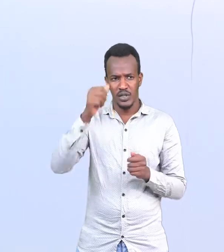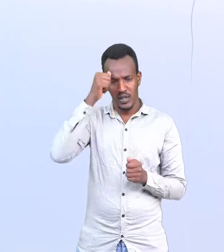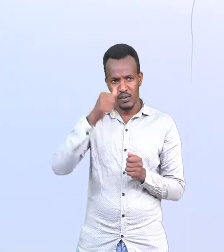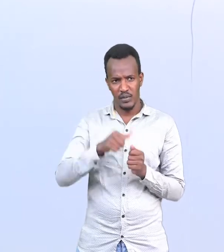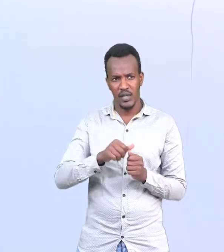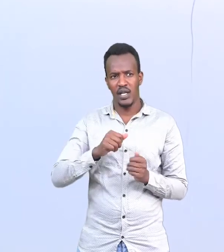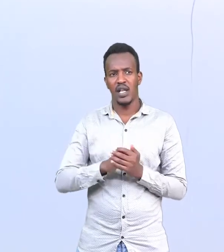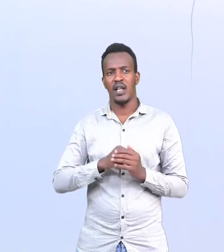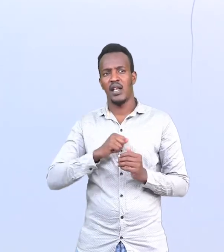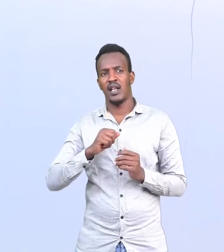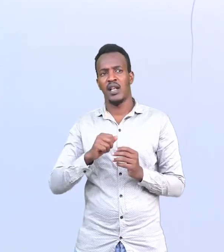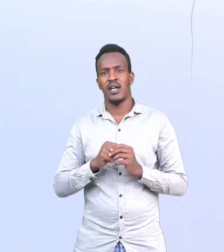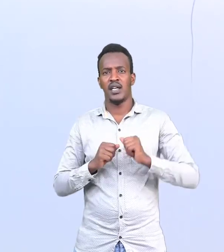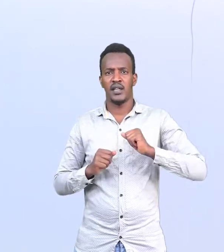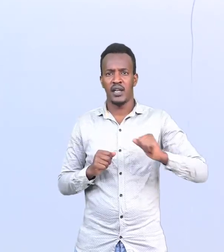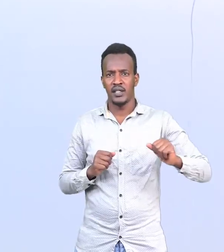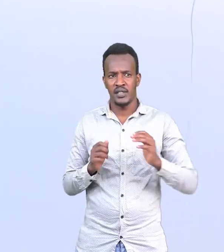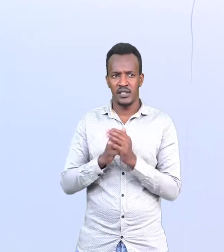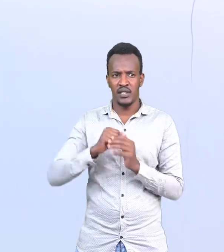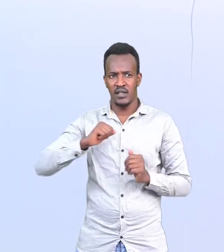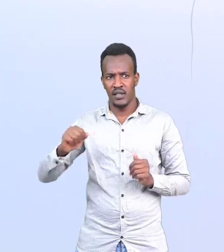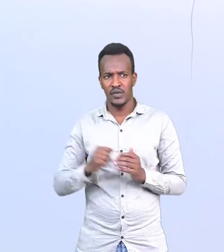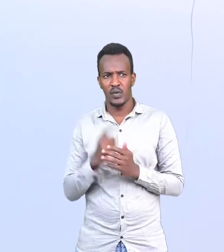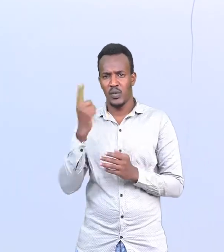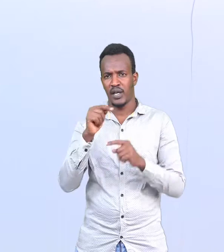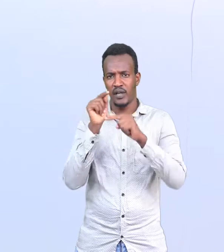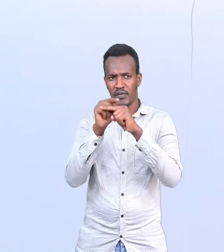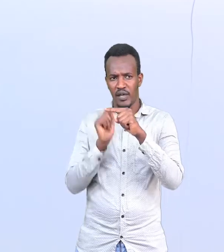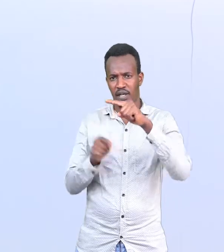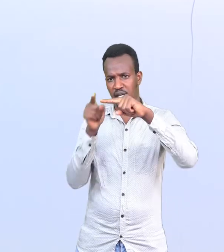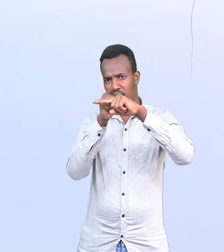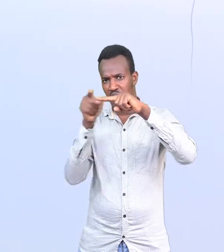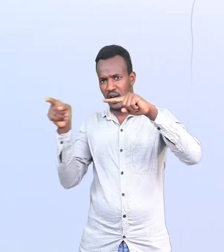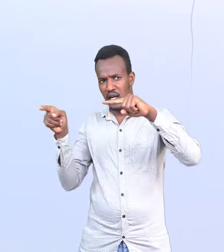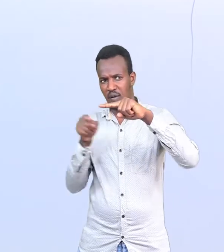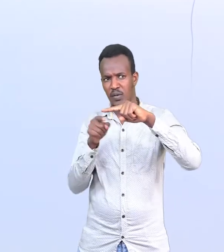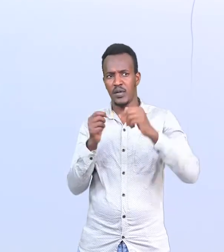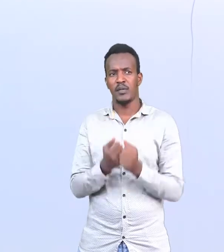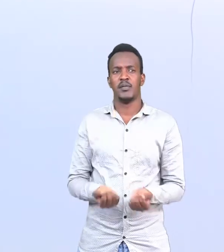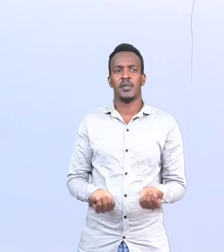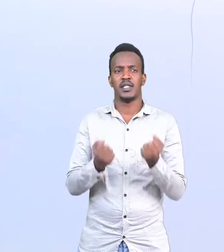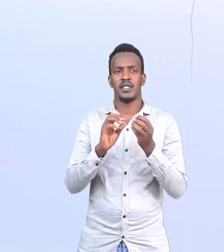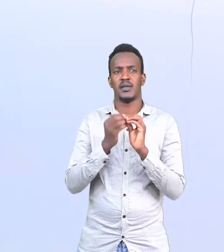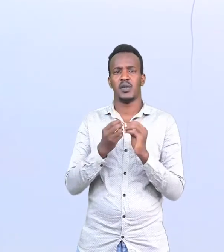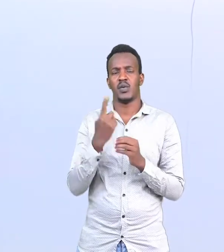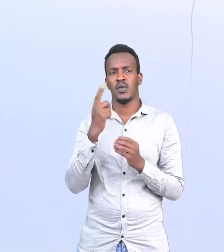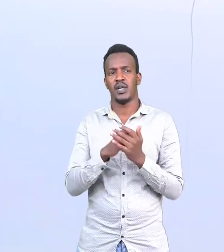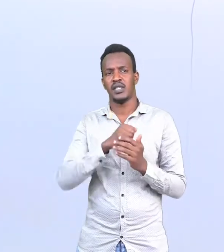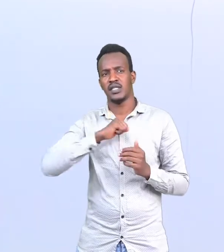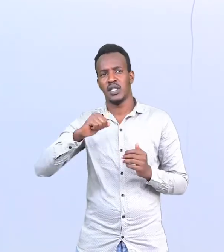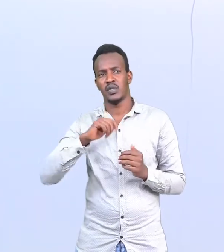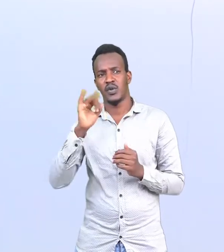left side-ka iyo markaasi waxa weeye right hand side-ku inay kala qaybinaysa arrow-gaas kadibna mass numberkan iyo mass numberka waxa weeye qaybtaasi